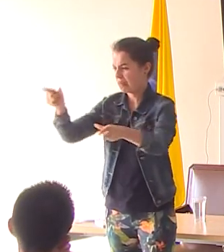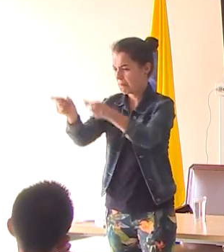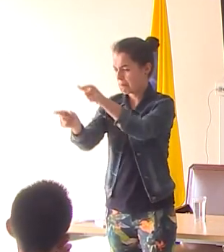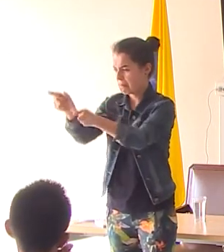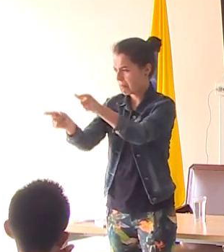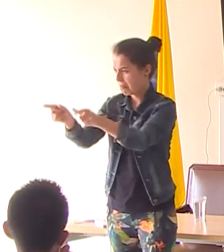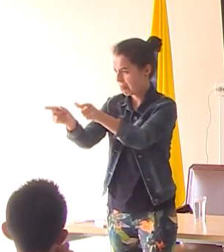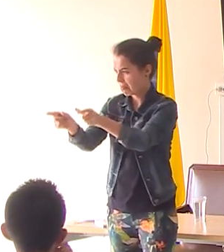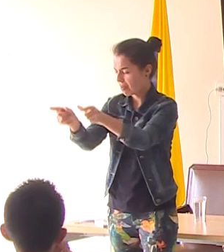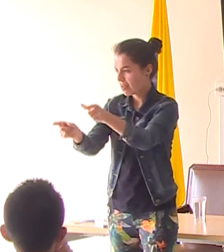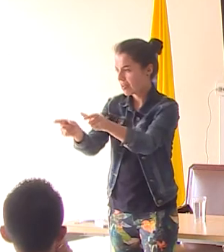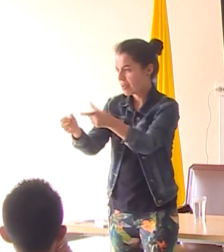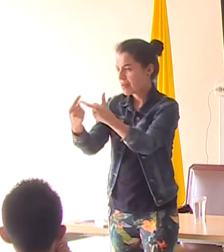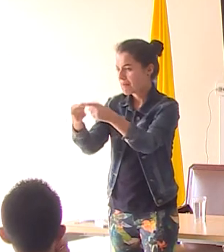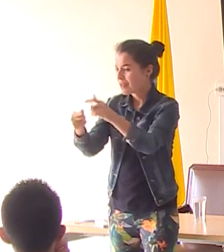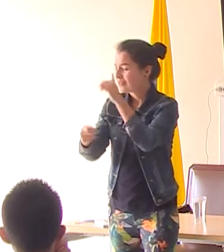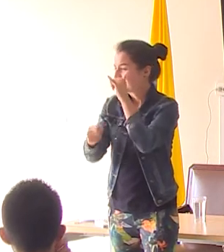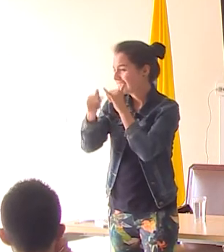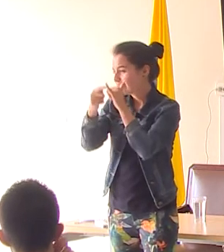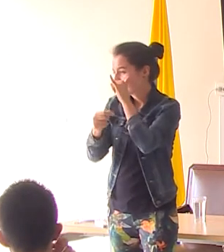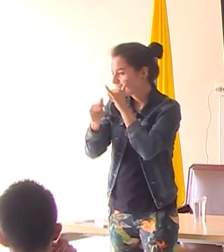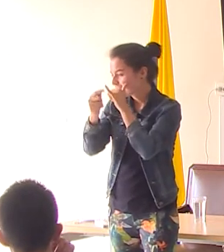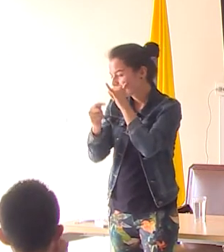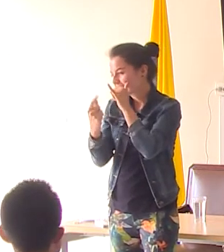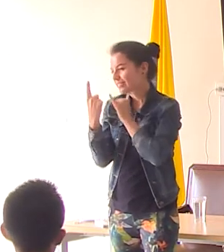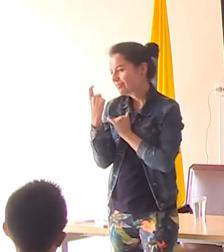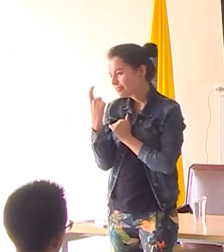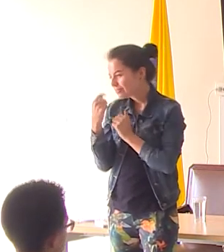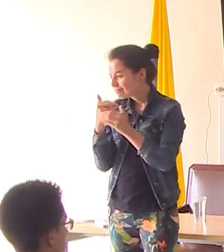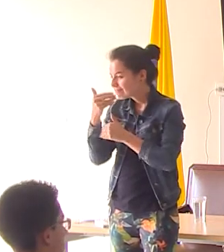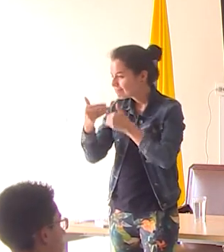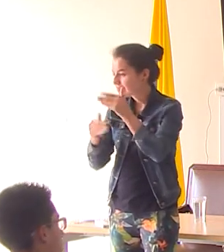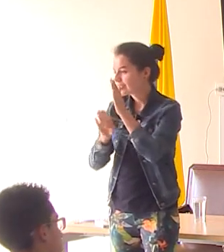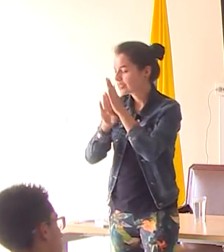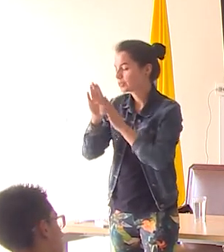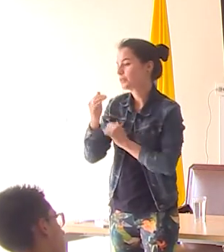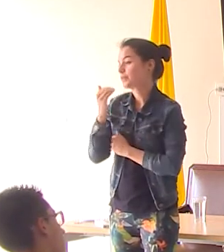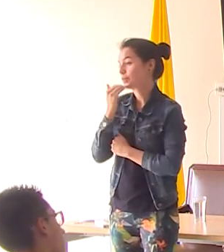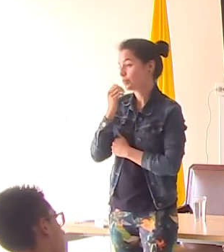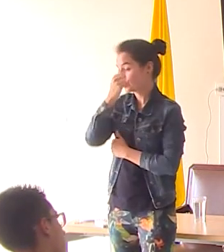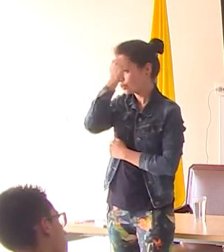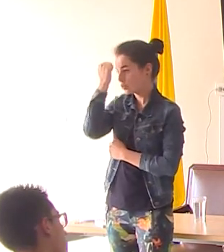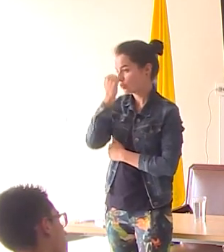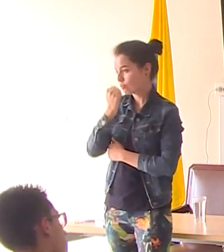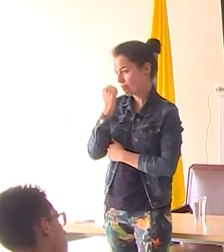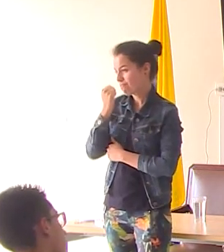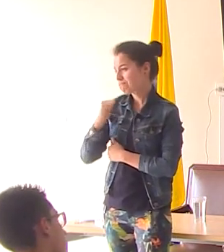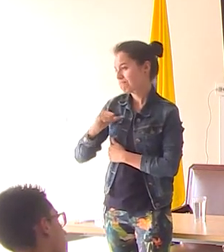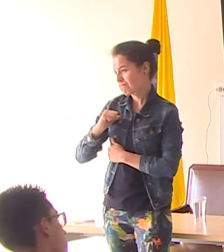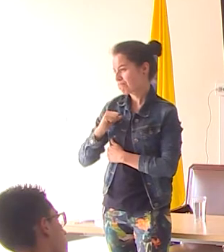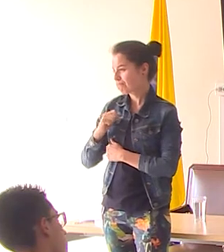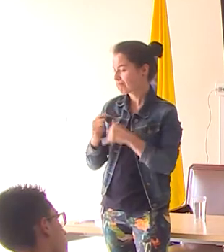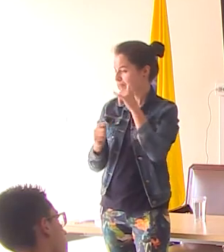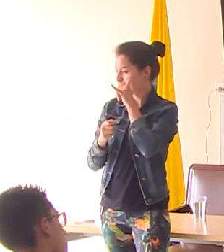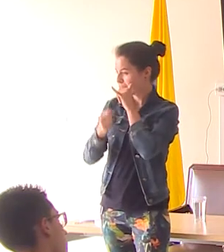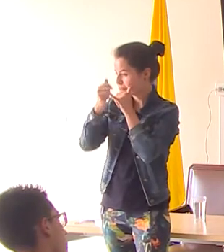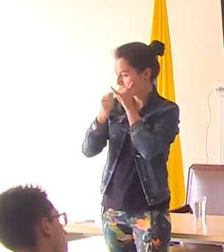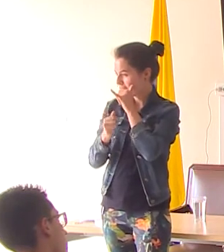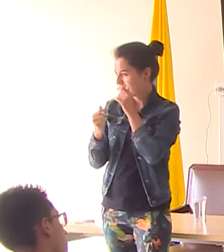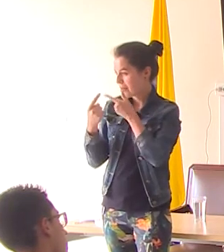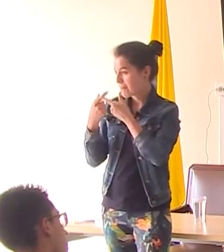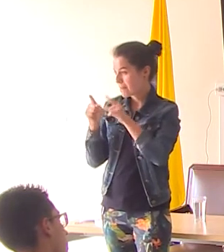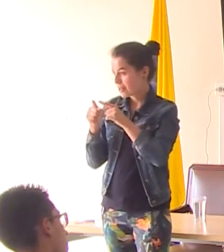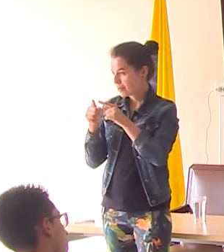no son económicamente muy fuertes su hacha lo es digamos por la cantidad población pero si compara o no la